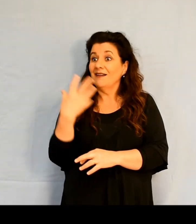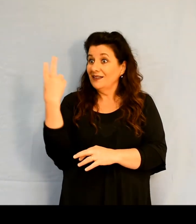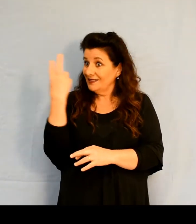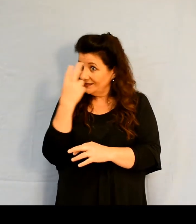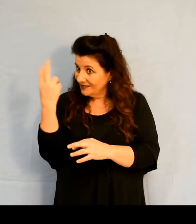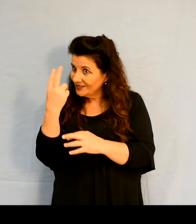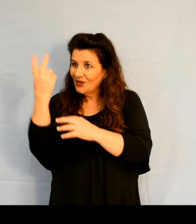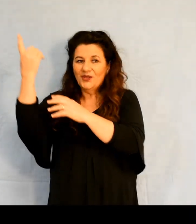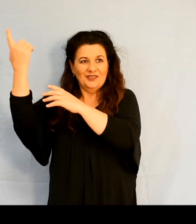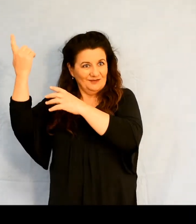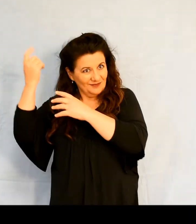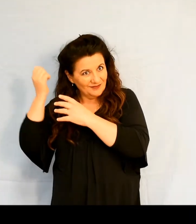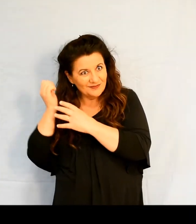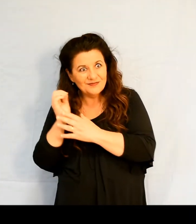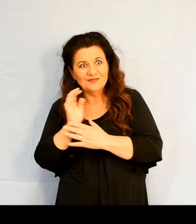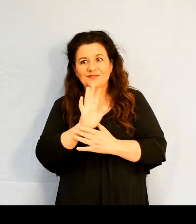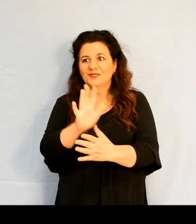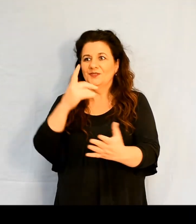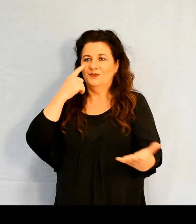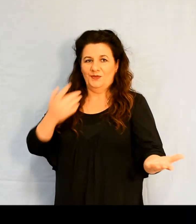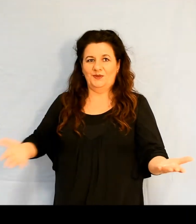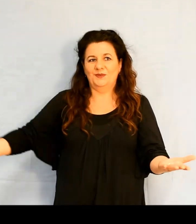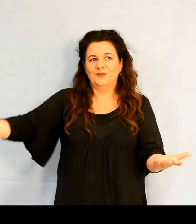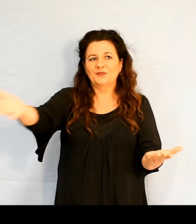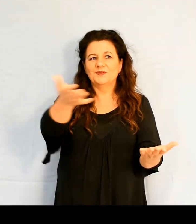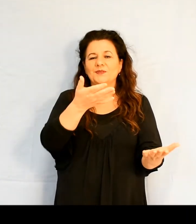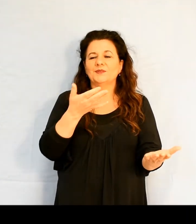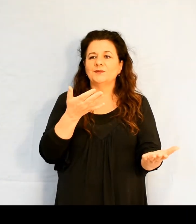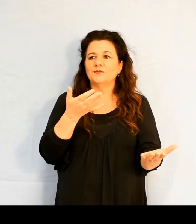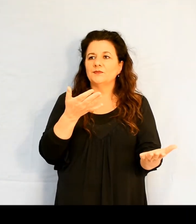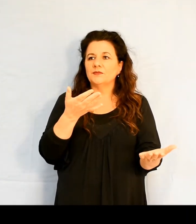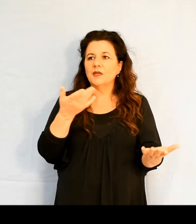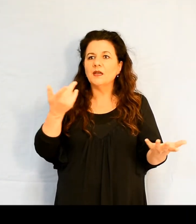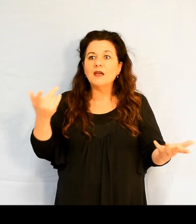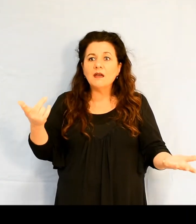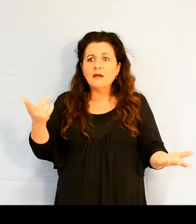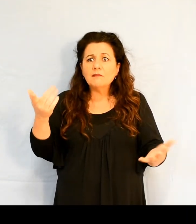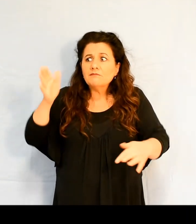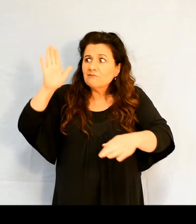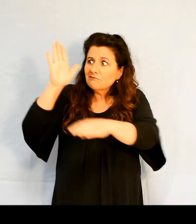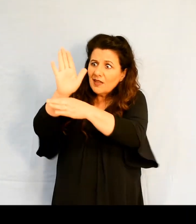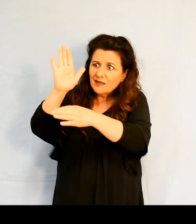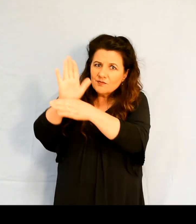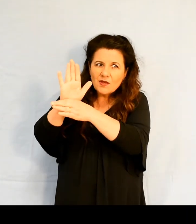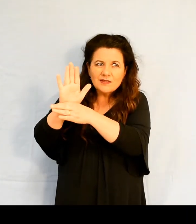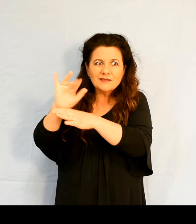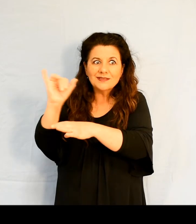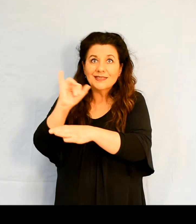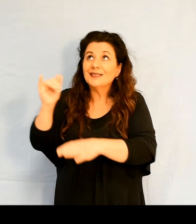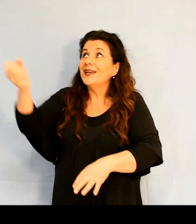Et celui qui rend témoignage, c'est l'Esprit, car l'Esprit est la